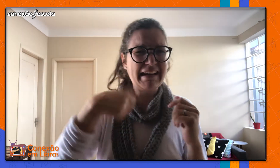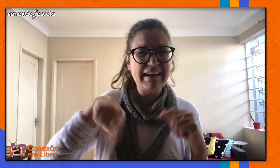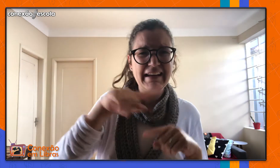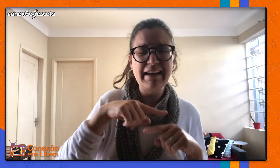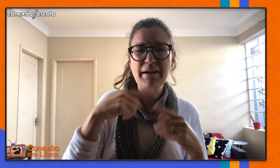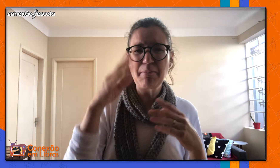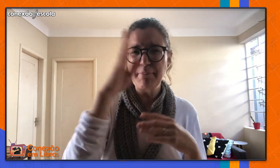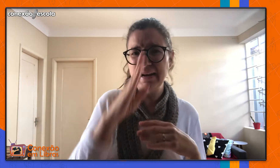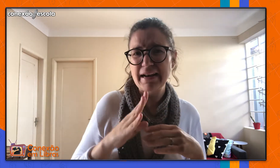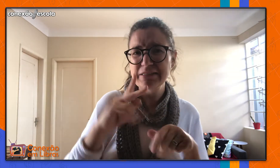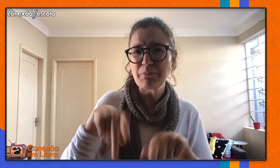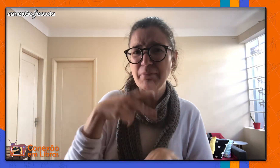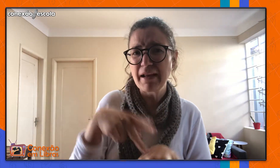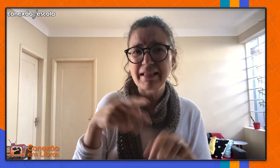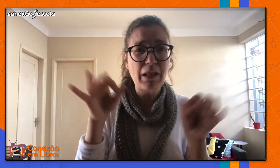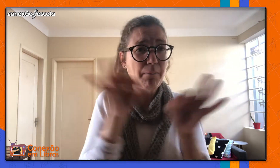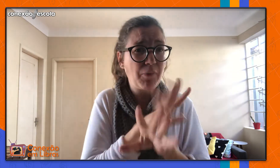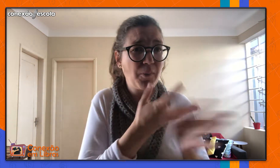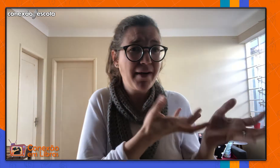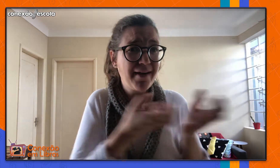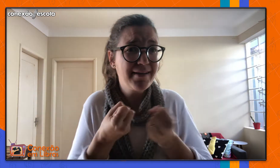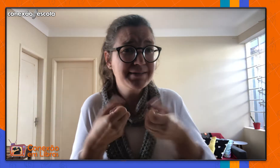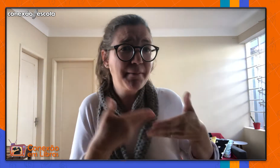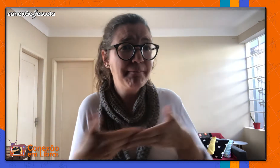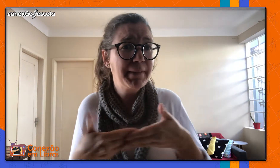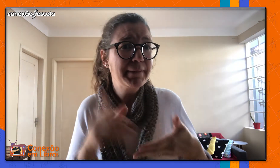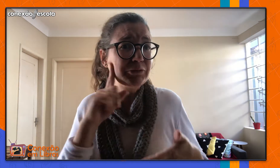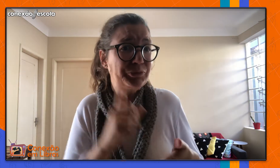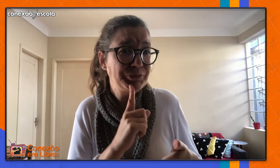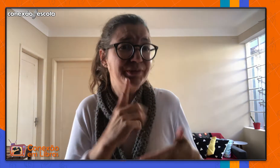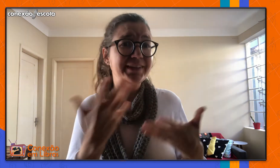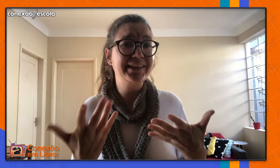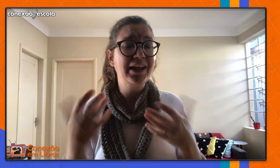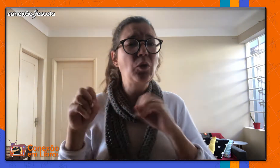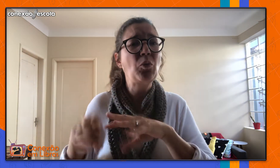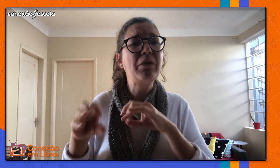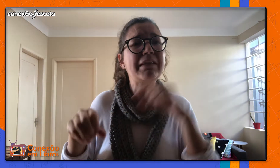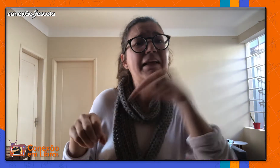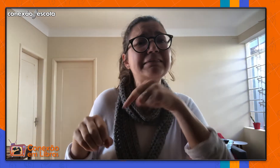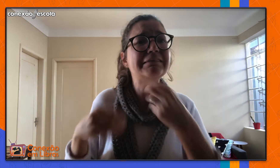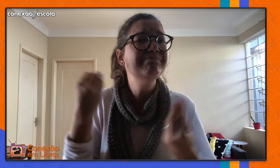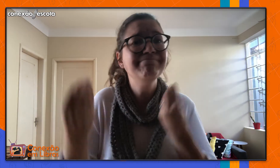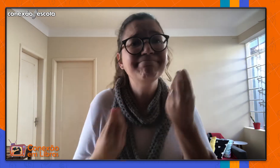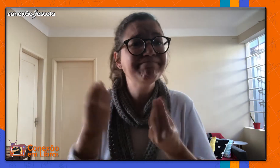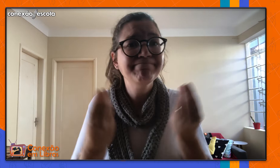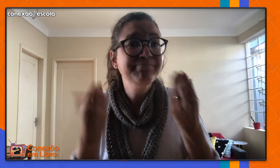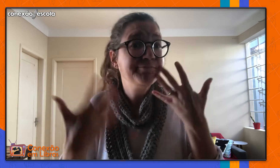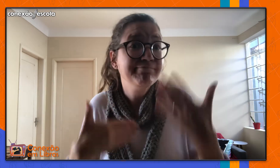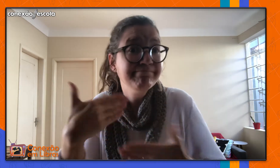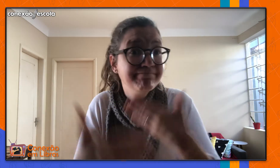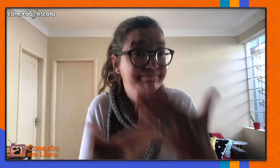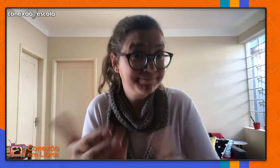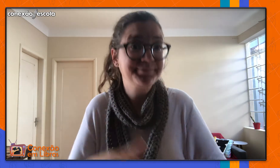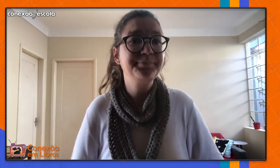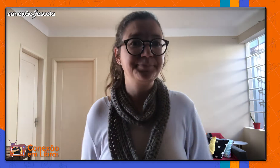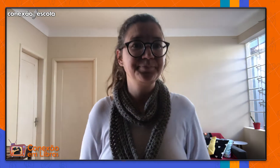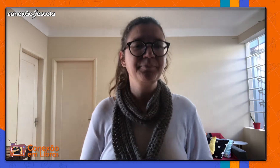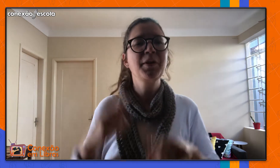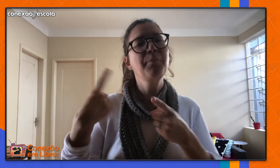que nós aqui no Brasil estaríamos preparados para receber um bebê surdo, como seria esse processo?